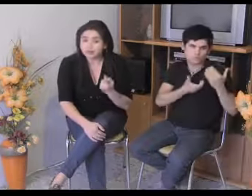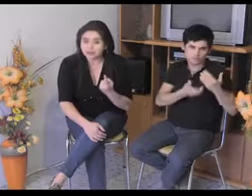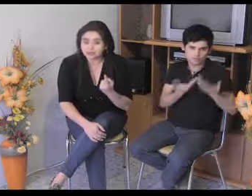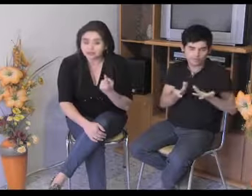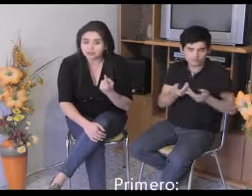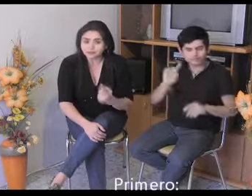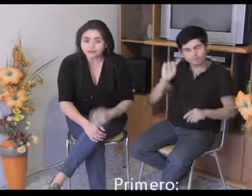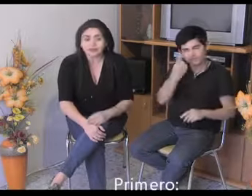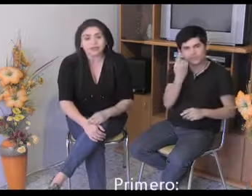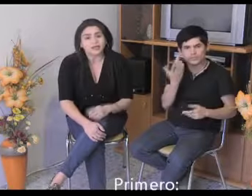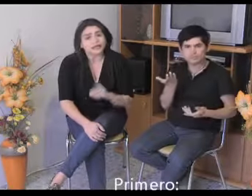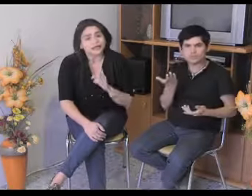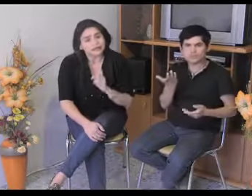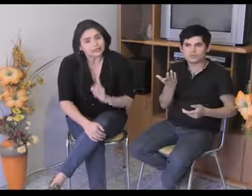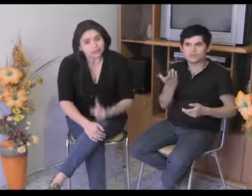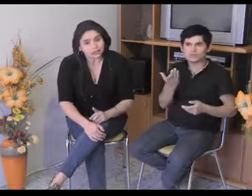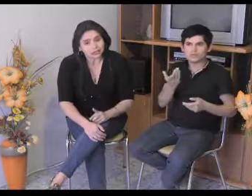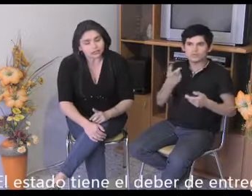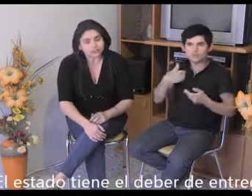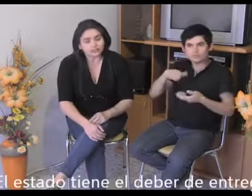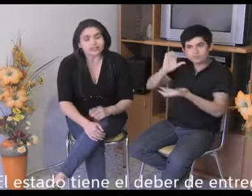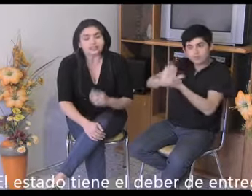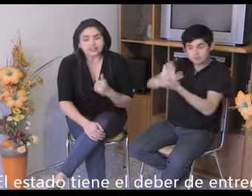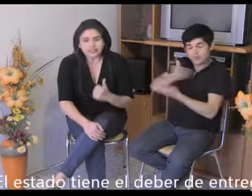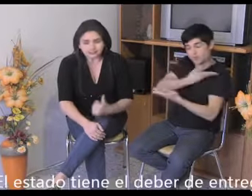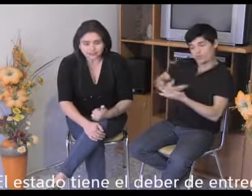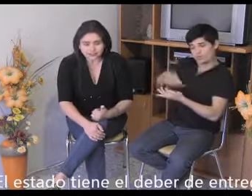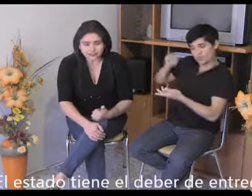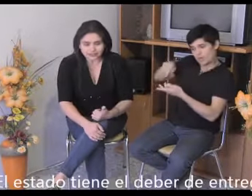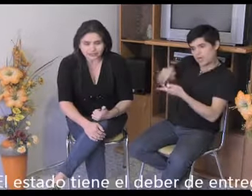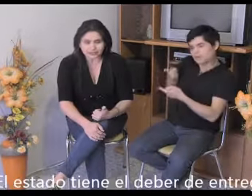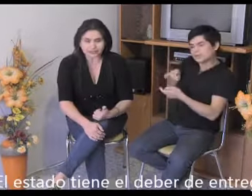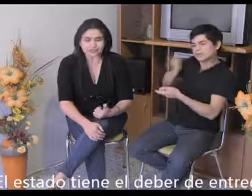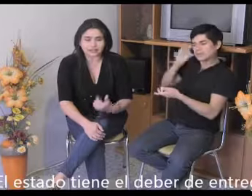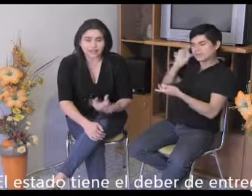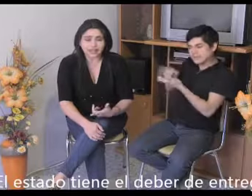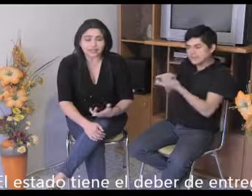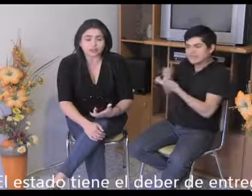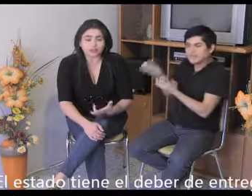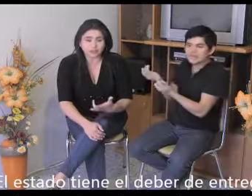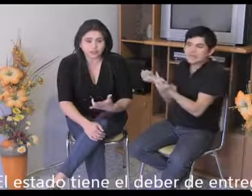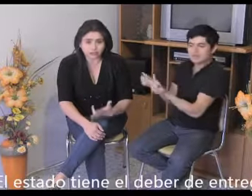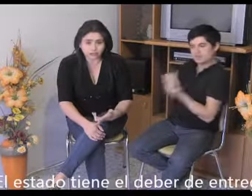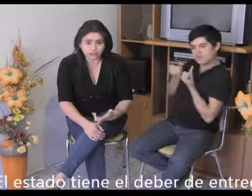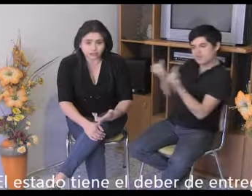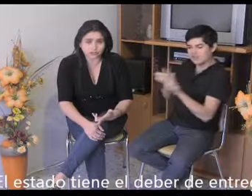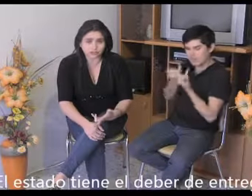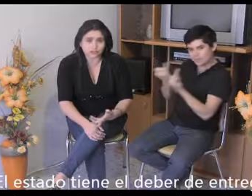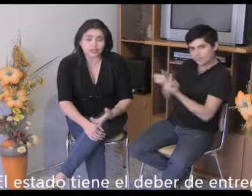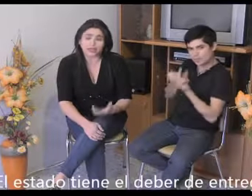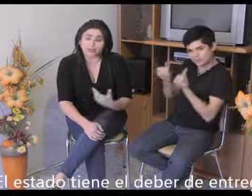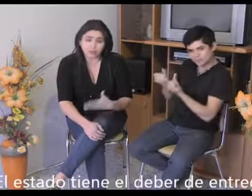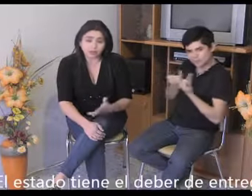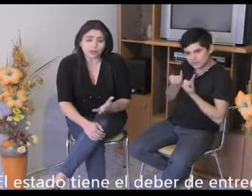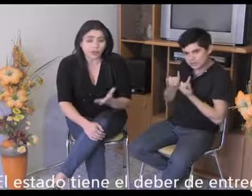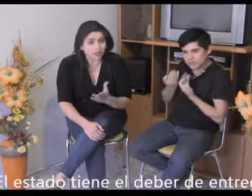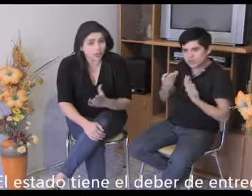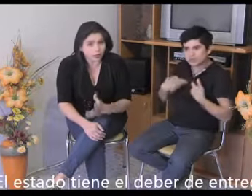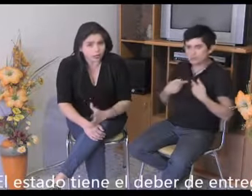Primero, el Estado tiene el deber de entregar la información en los medios